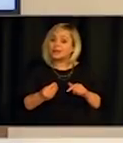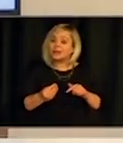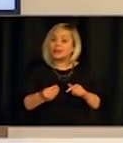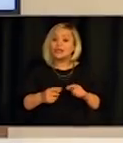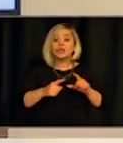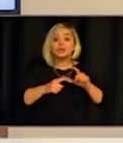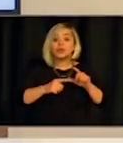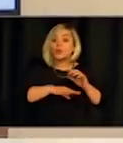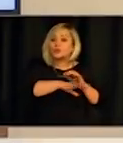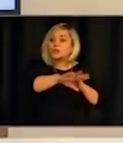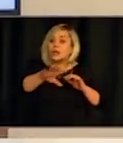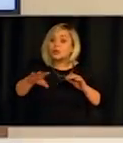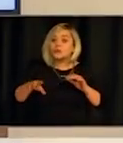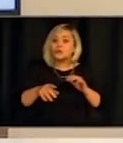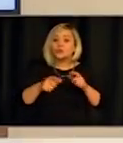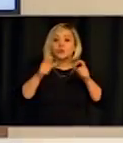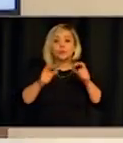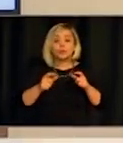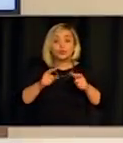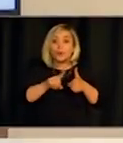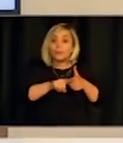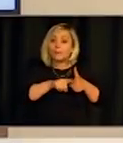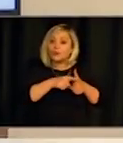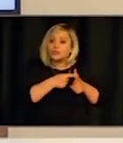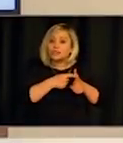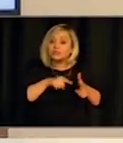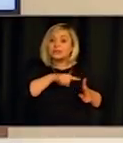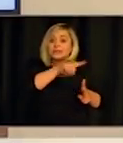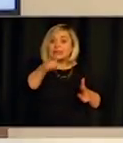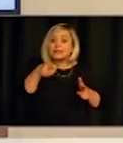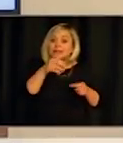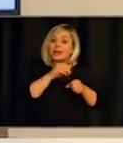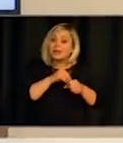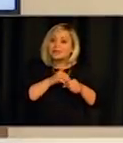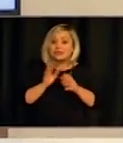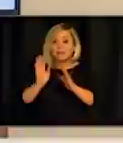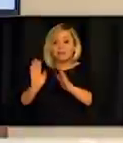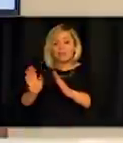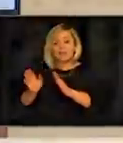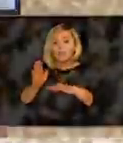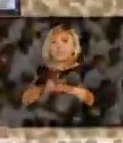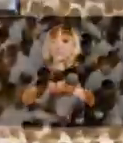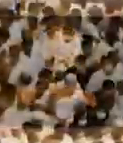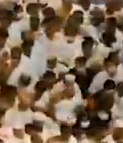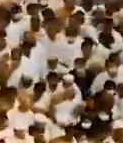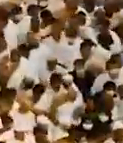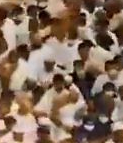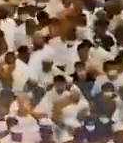sosyal sorumluluk projelerimize sizler için devam ediyoruz.